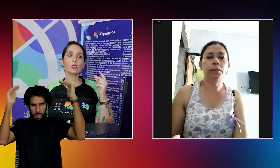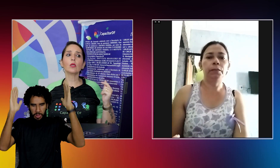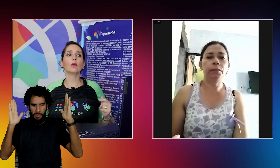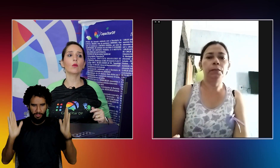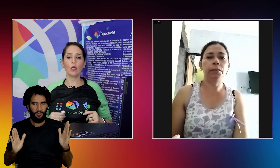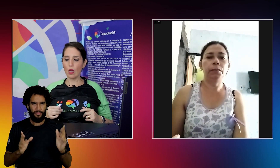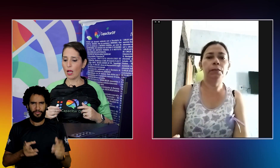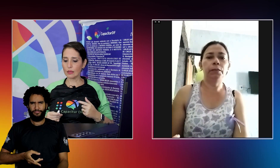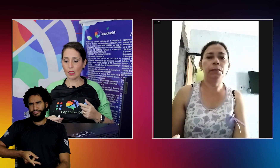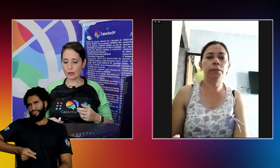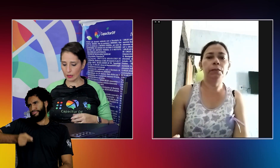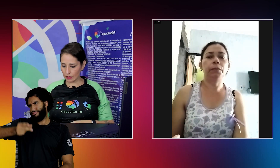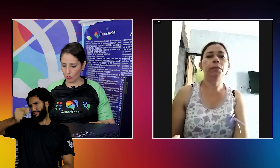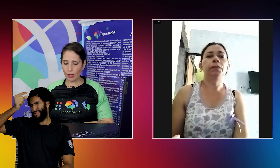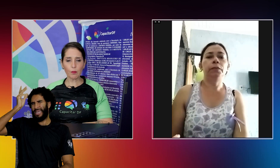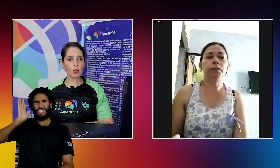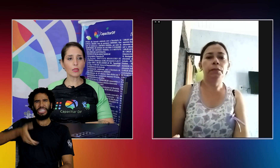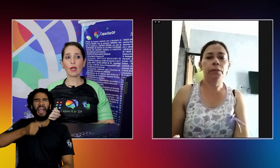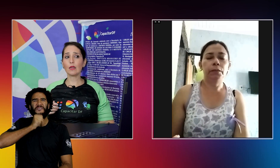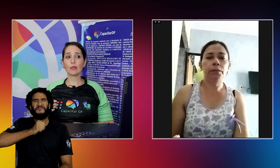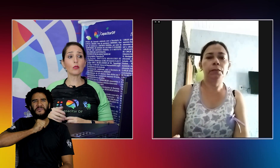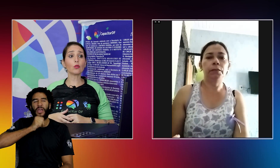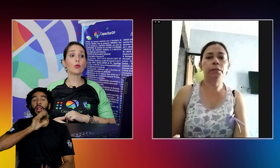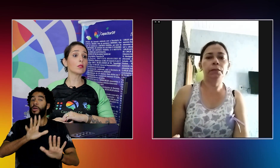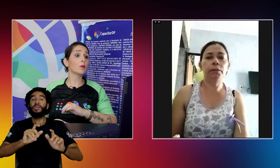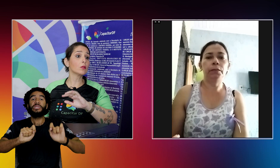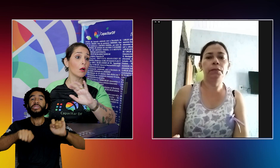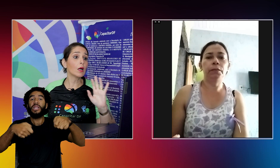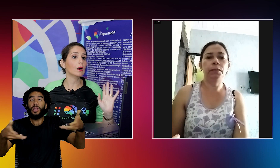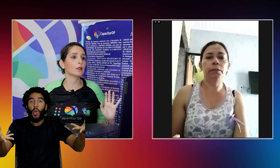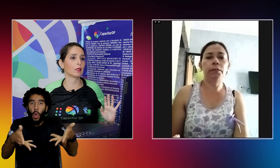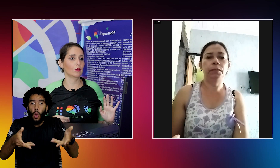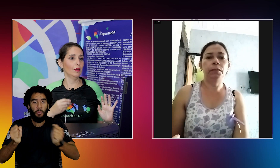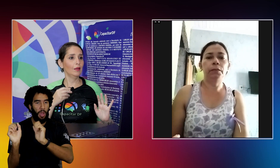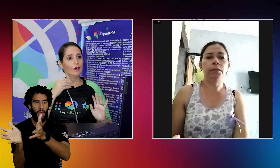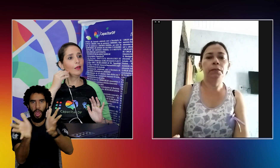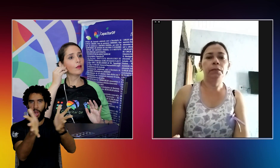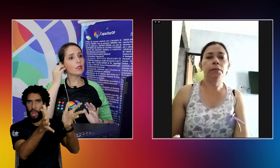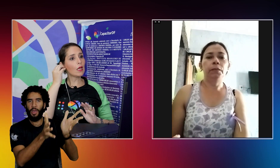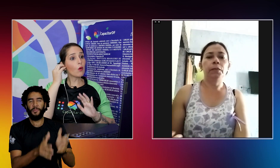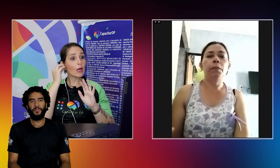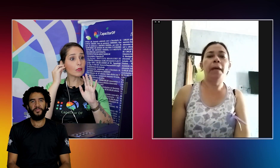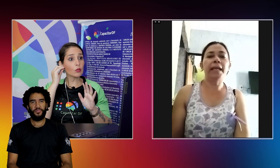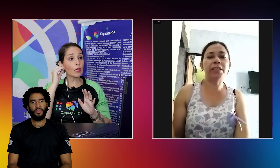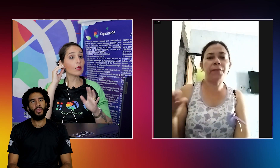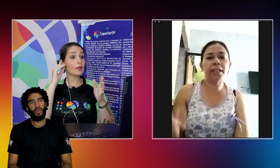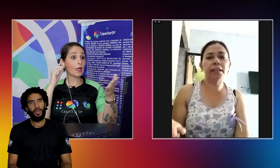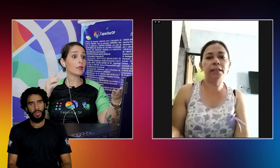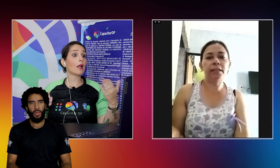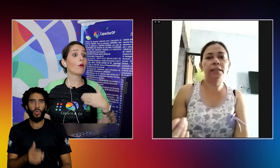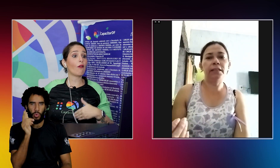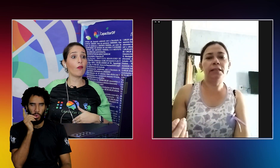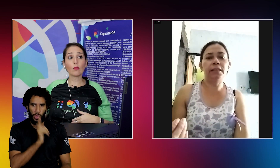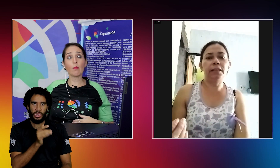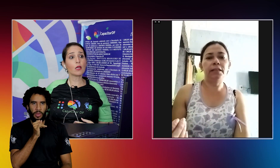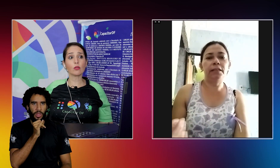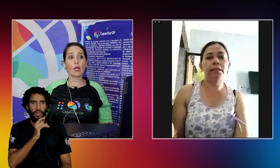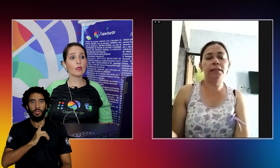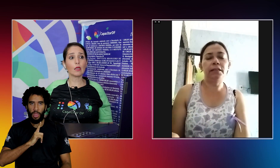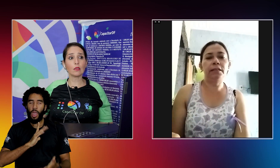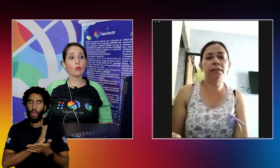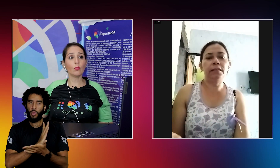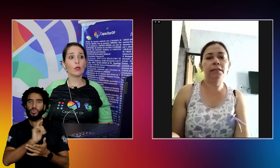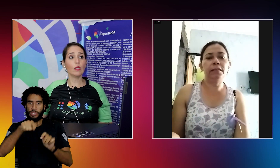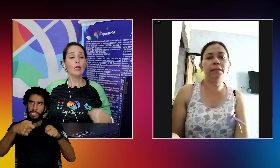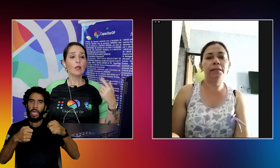muito antigo. A sinalização ela pode ser realizada onde suas mãos alcançam. Então, assim, alcançou. Tanto que tem sinal que é feito abaixo da